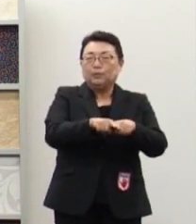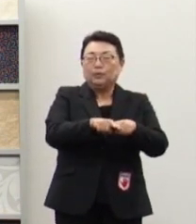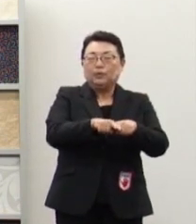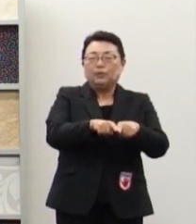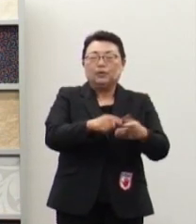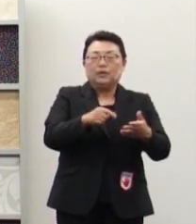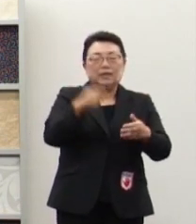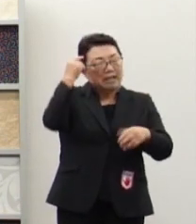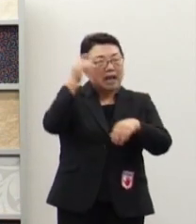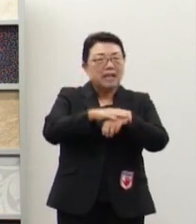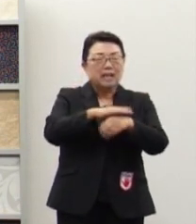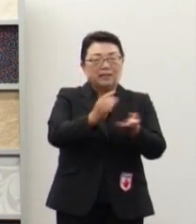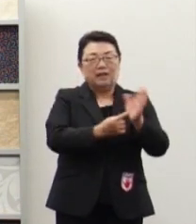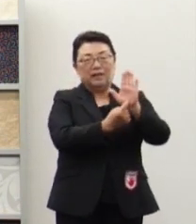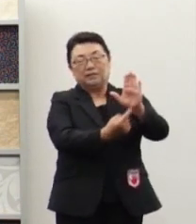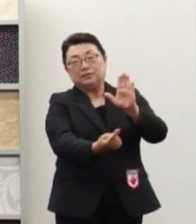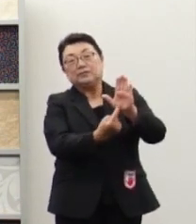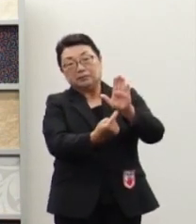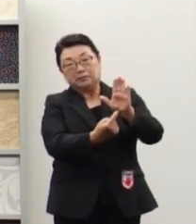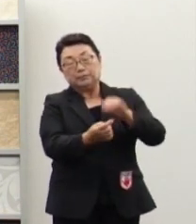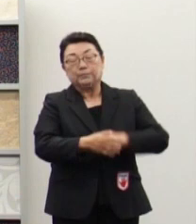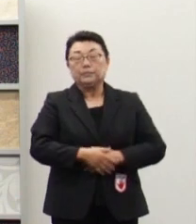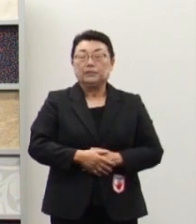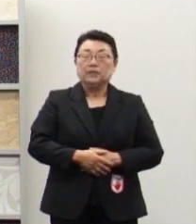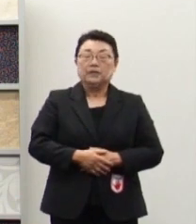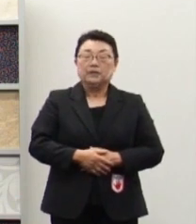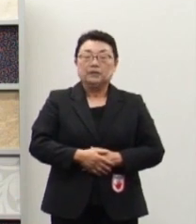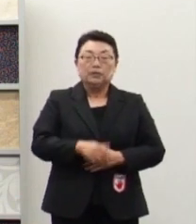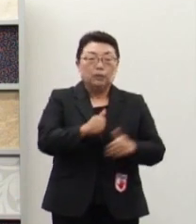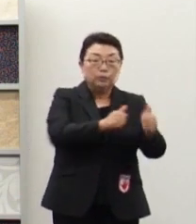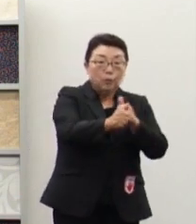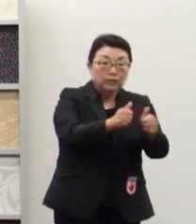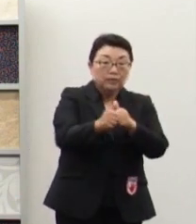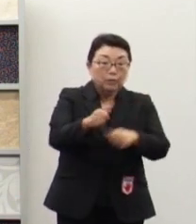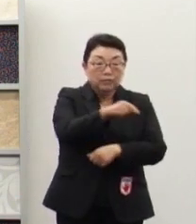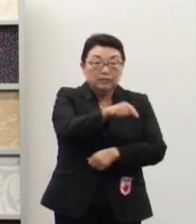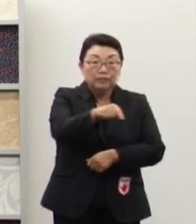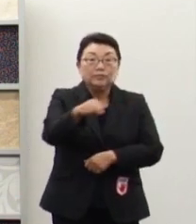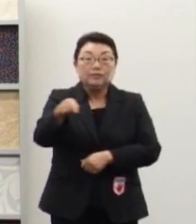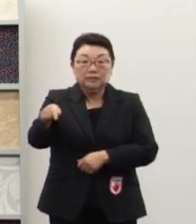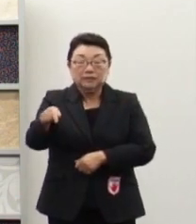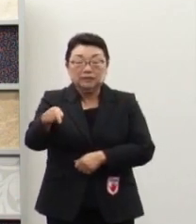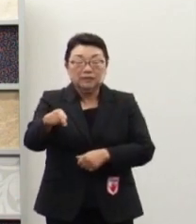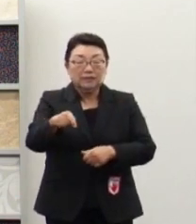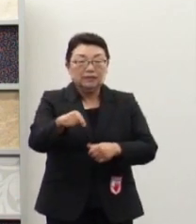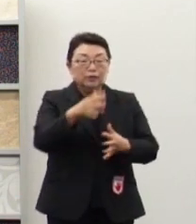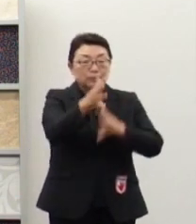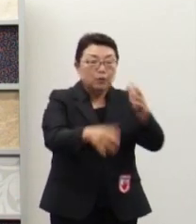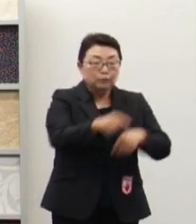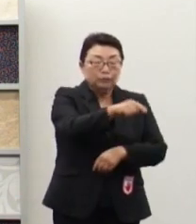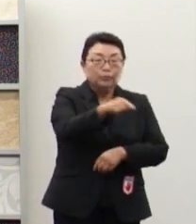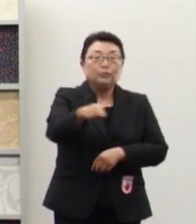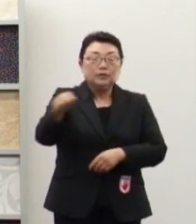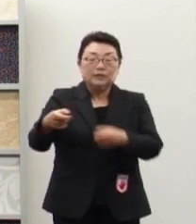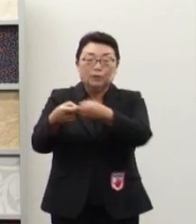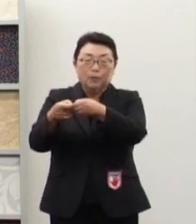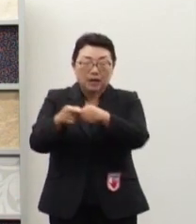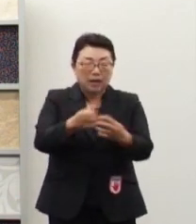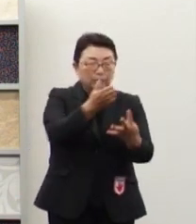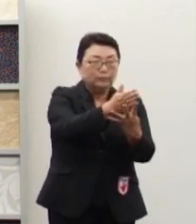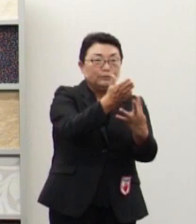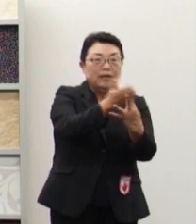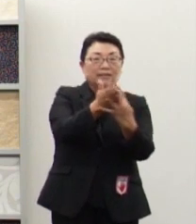指針に、それぞれ の, その、競技ごとにですね、細かく、きめ細かくですね、その分け